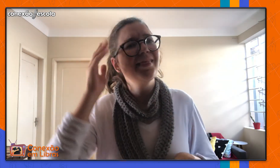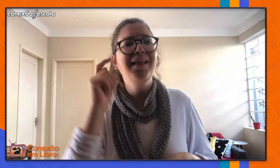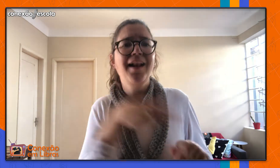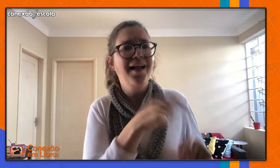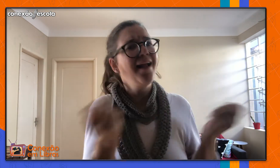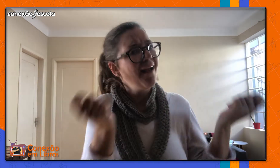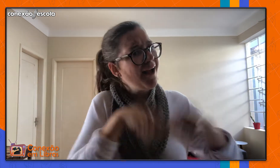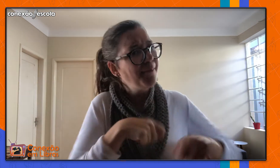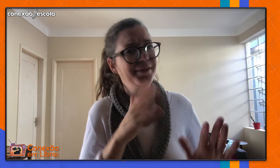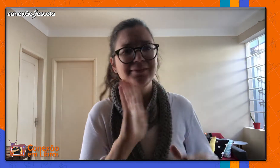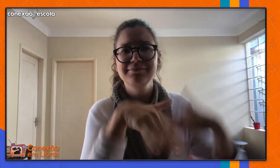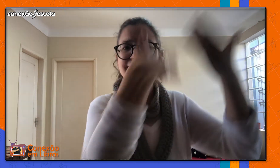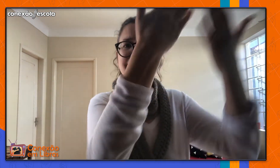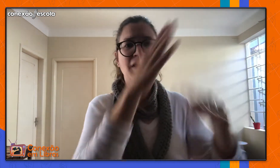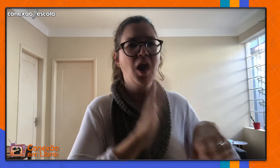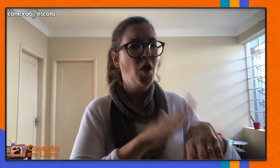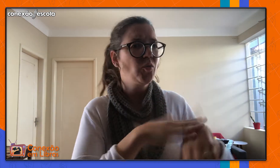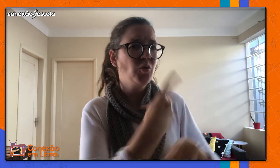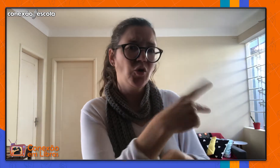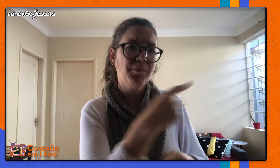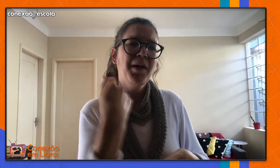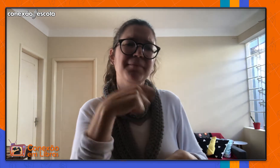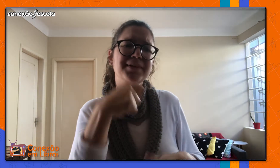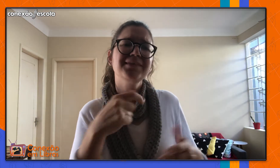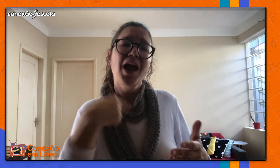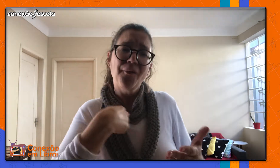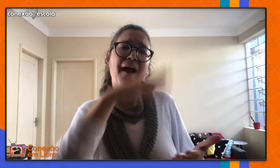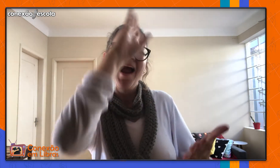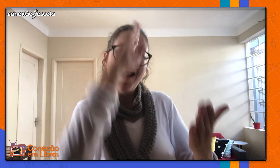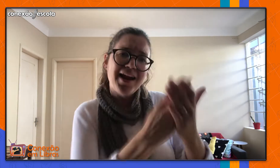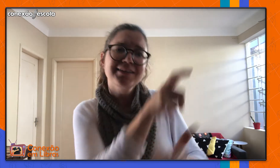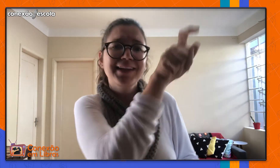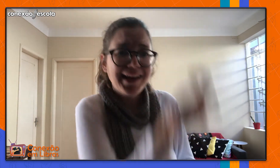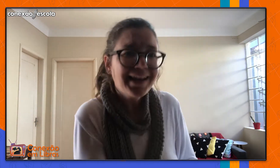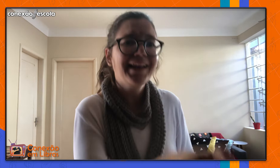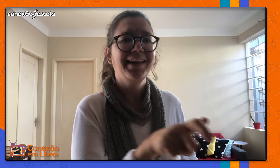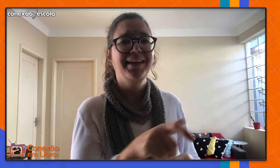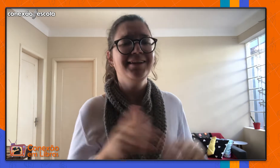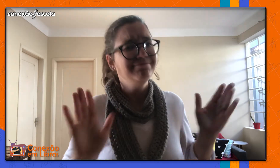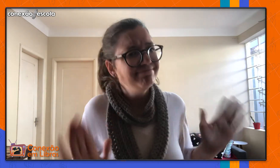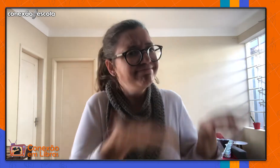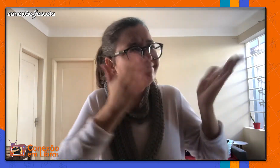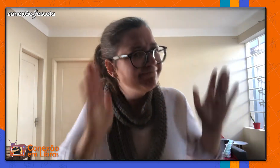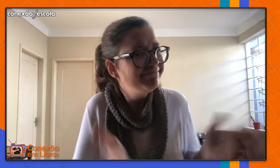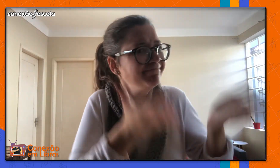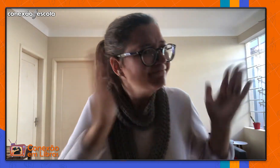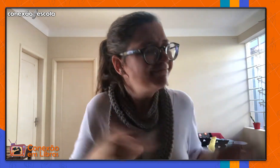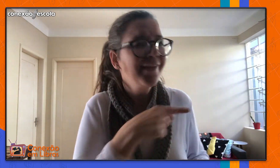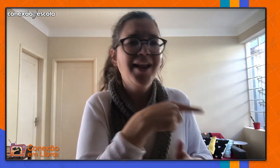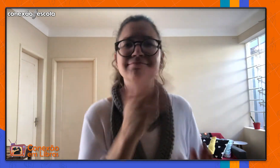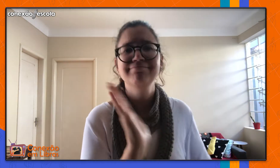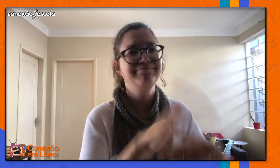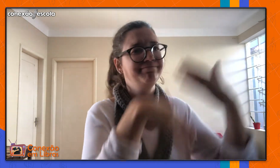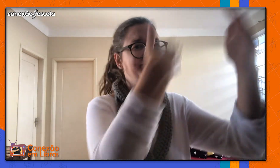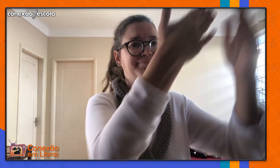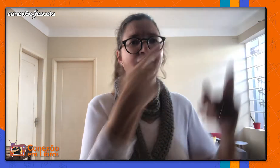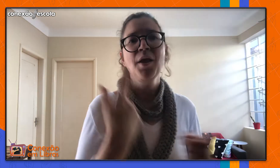crianças surdas entendam que elas são capazes de se desenvolver, que elas são capazes de ter autonomia, e nós precisamos